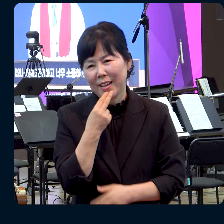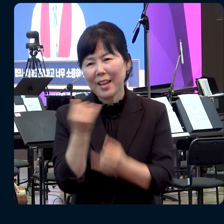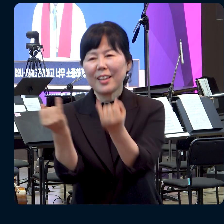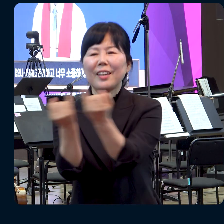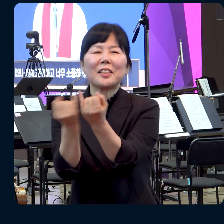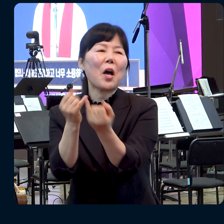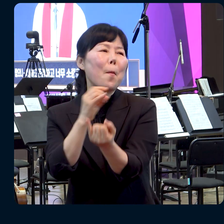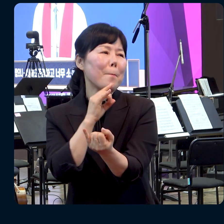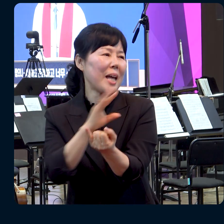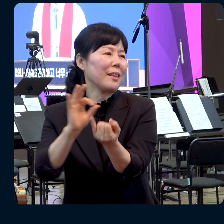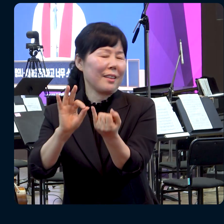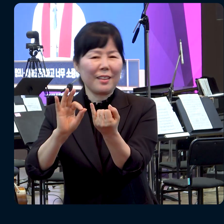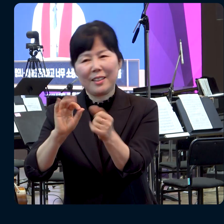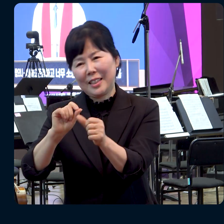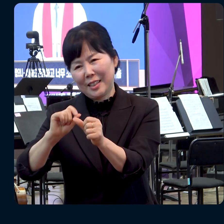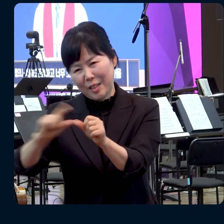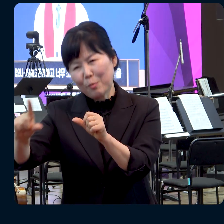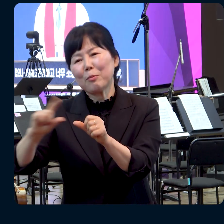여자들만 쓰는 말이에요.